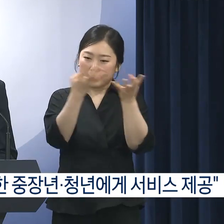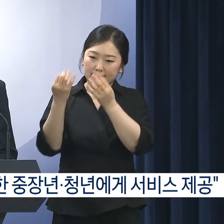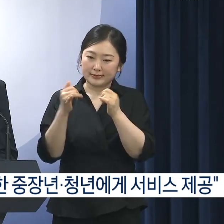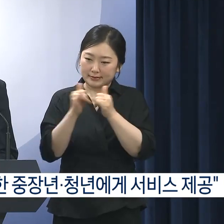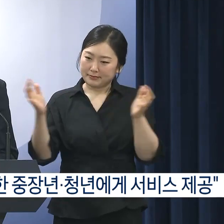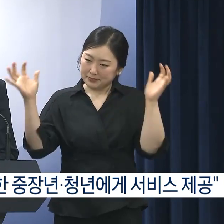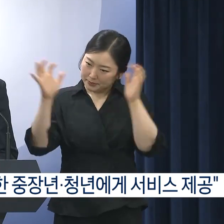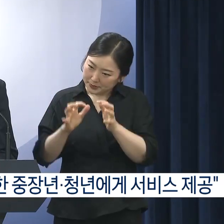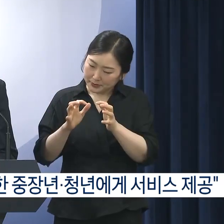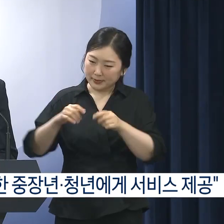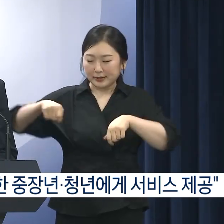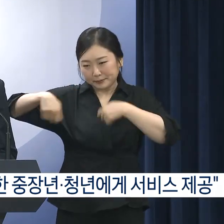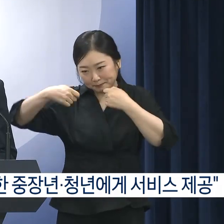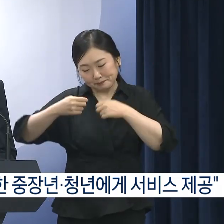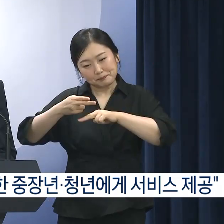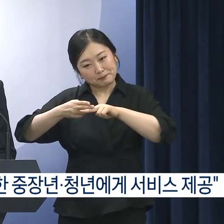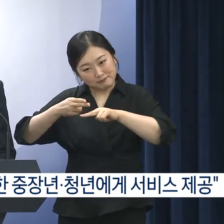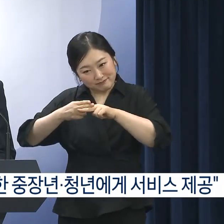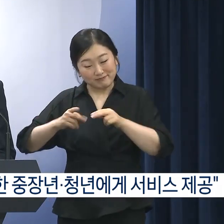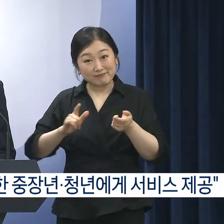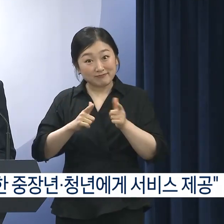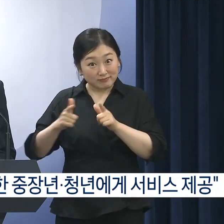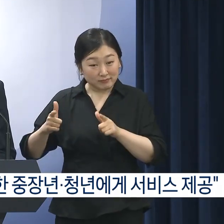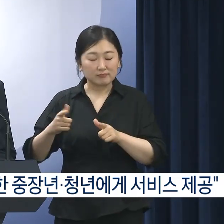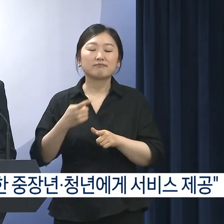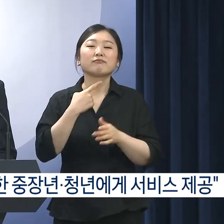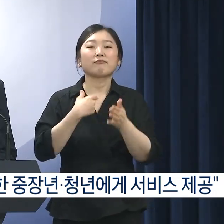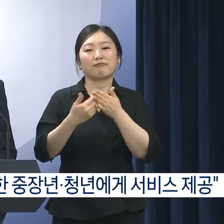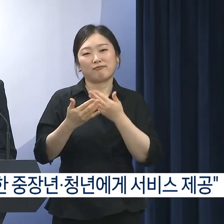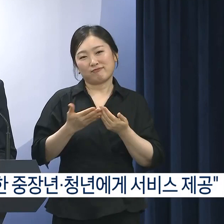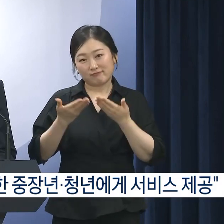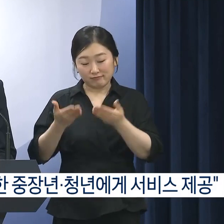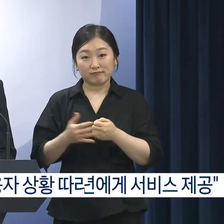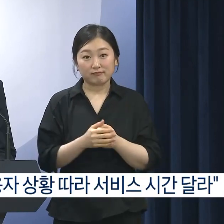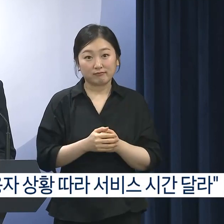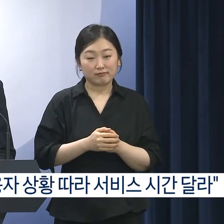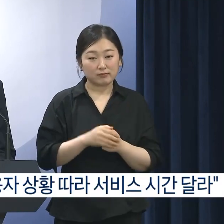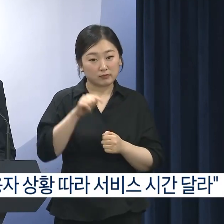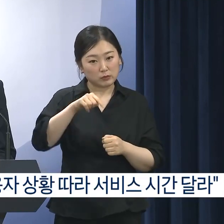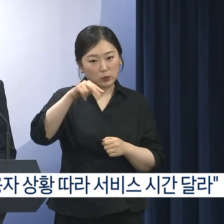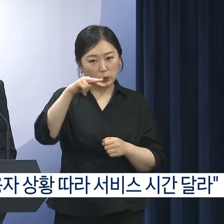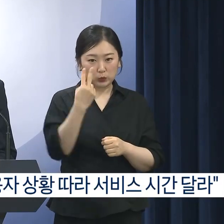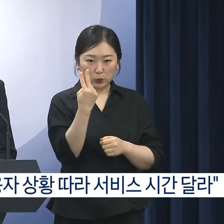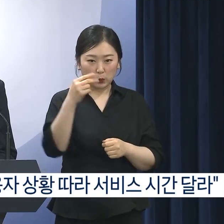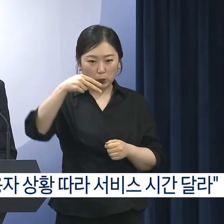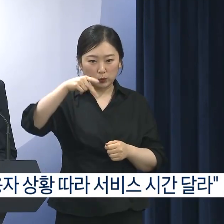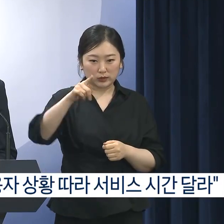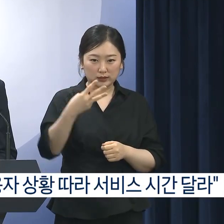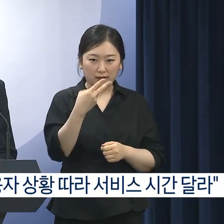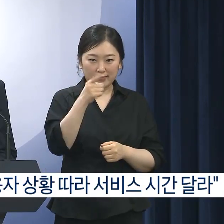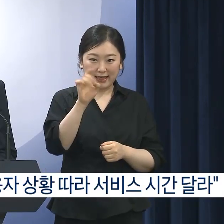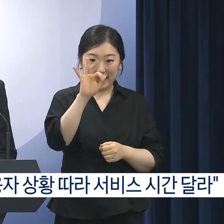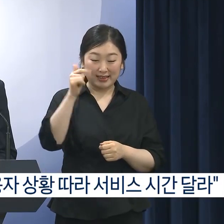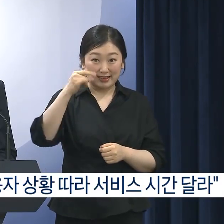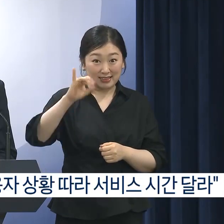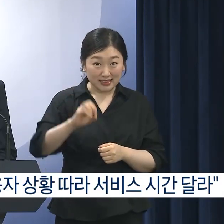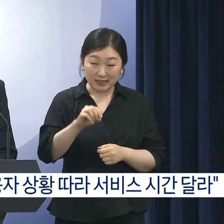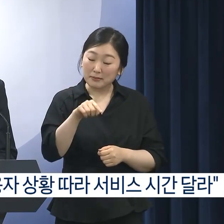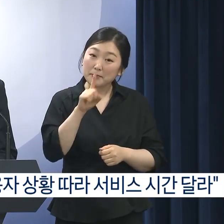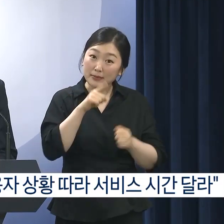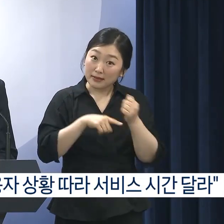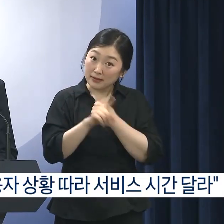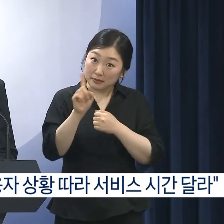제공하겠습니다. 여기에서 소셜 다이닝이라는 것은 다양한 사람들이 함께 모여서 요리를 배우고 식사하면서